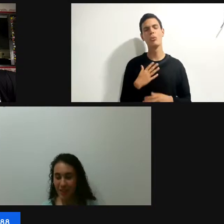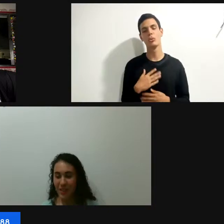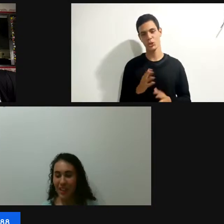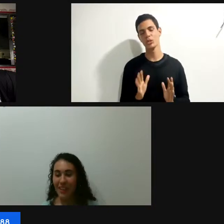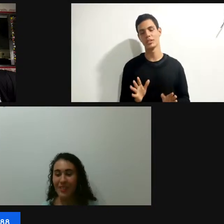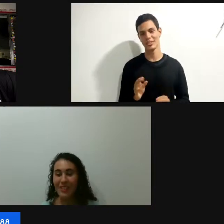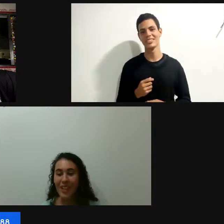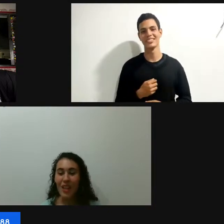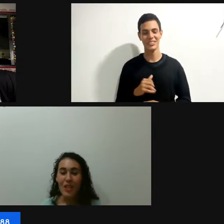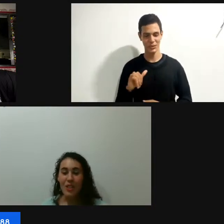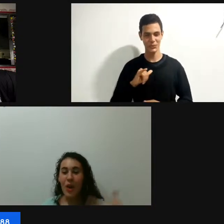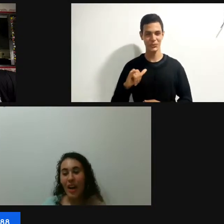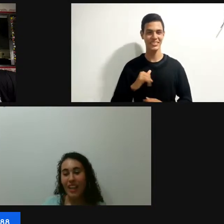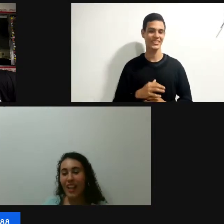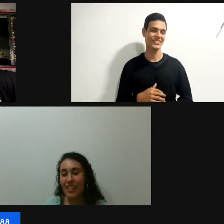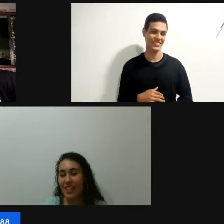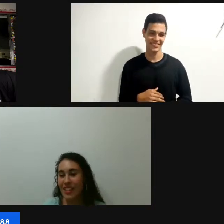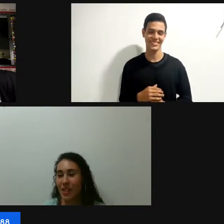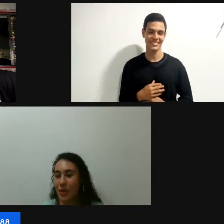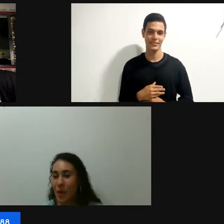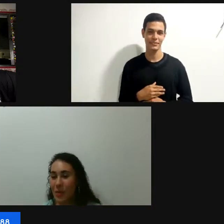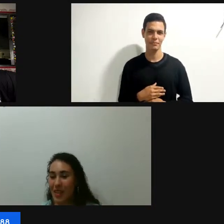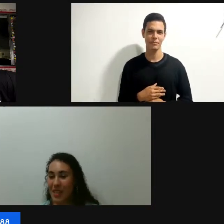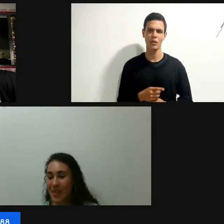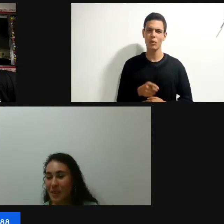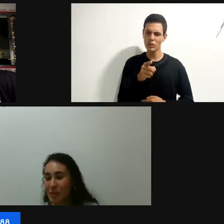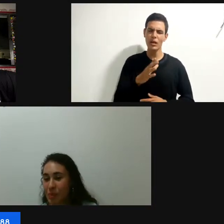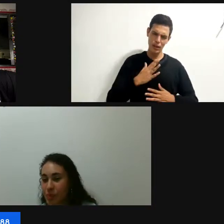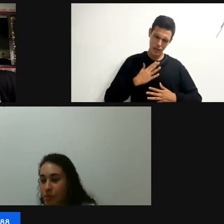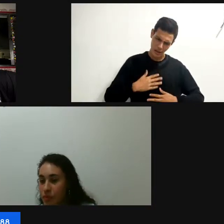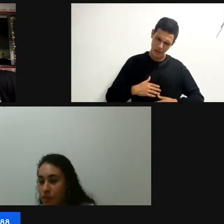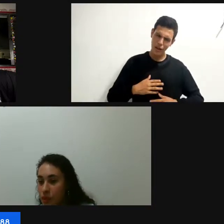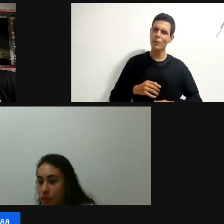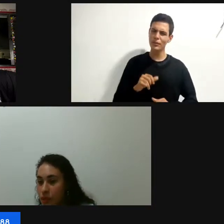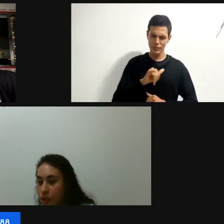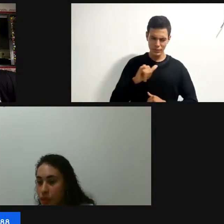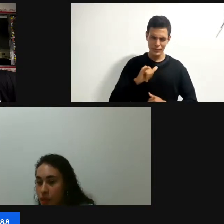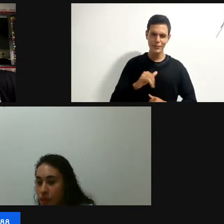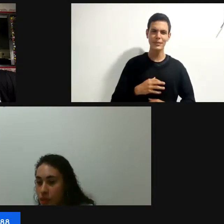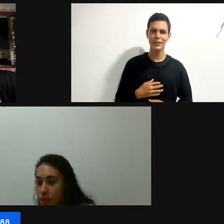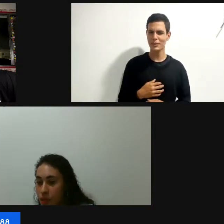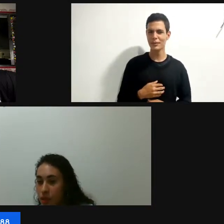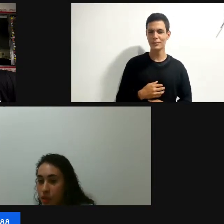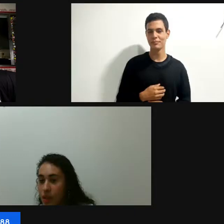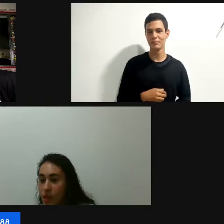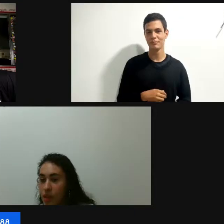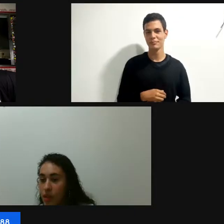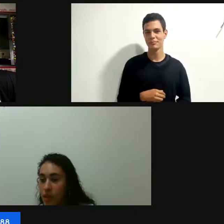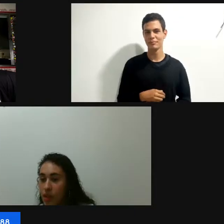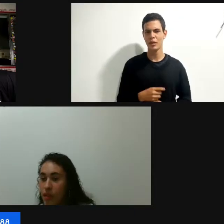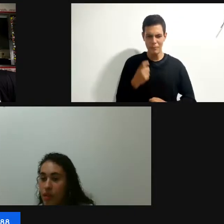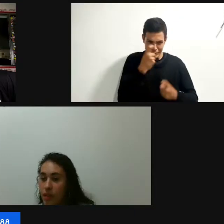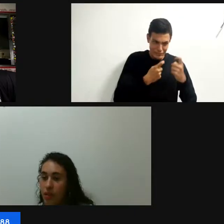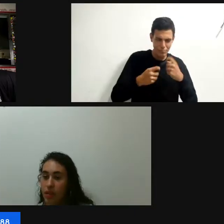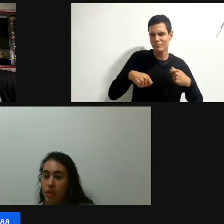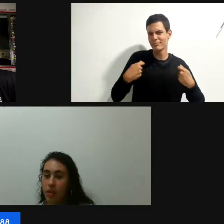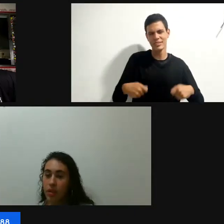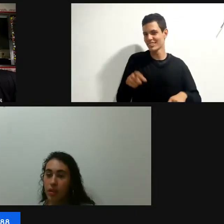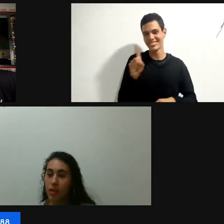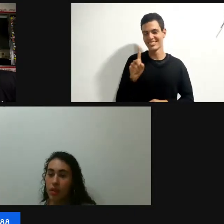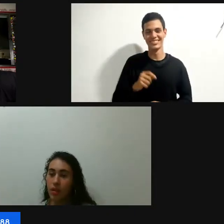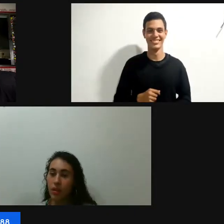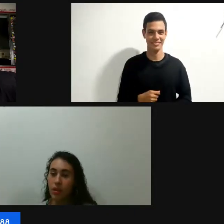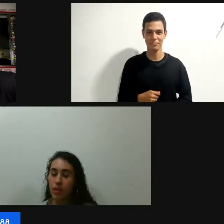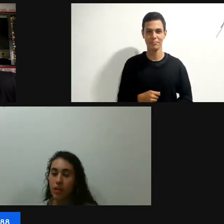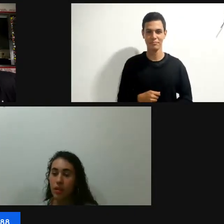mais tranquila. Pode Só ficar que tranquila. no começo. Nada, pode ficar tranquila. Lembrando que você quiser